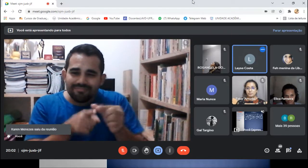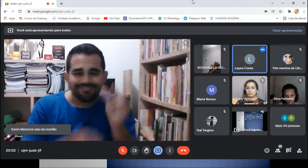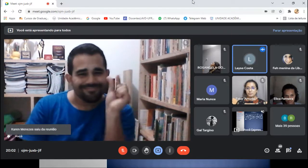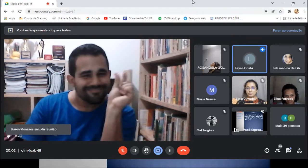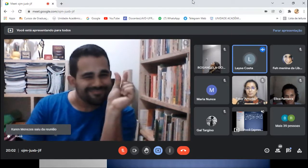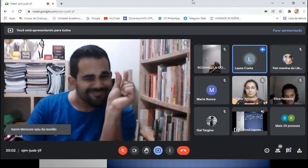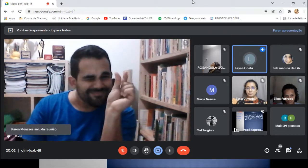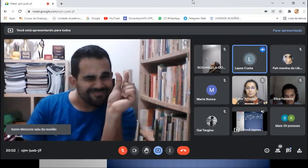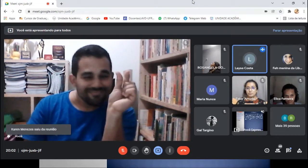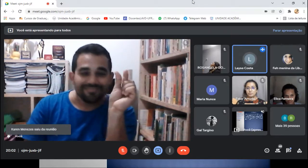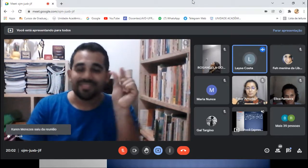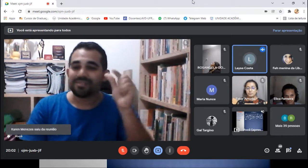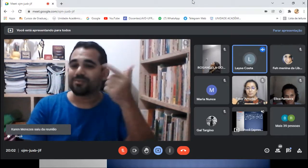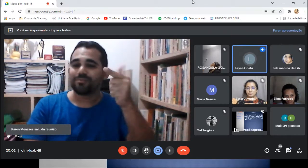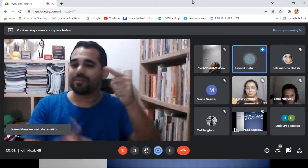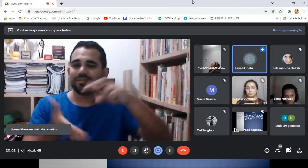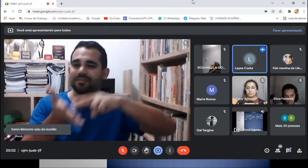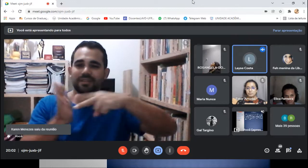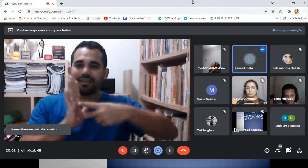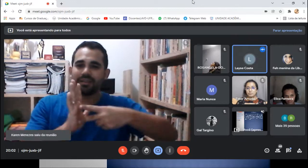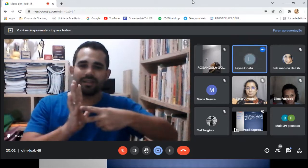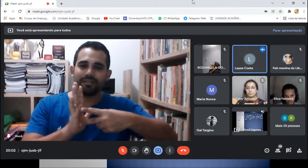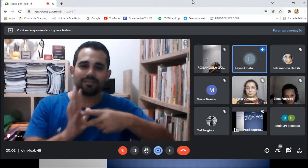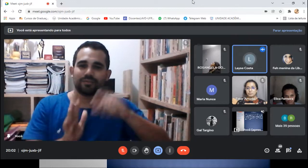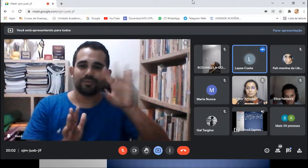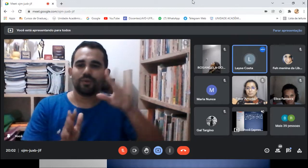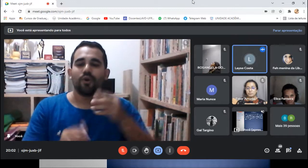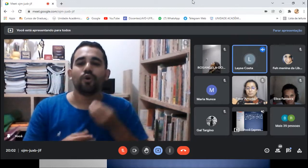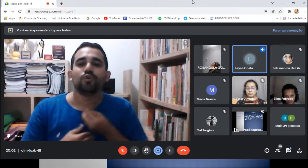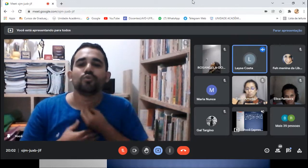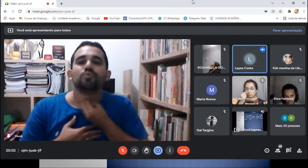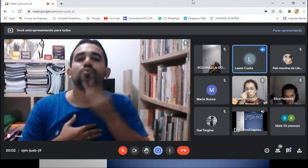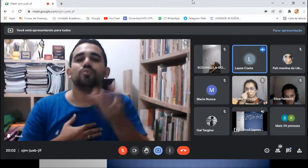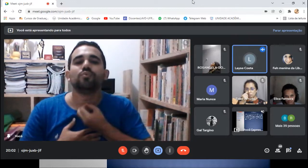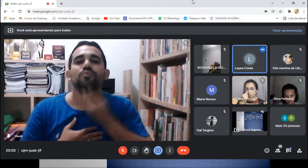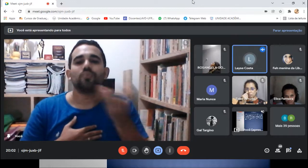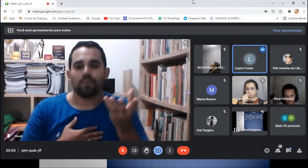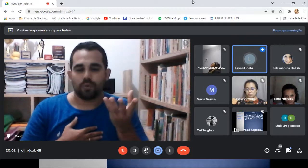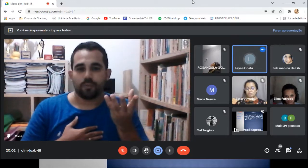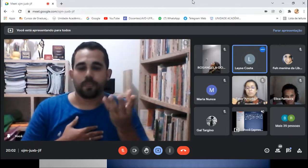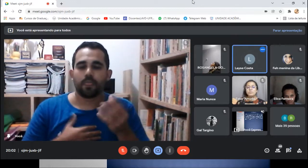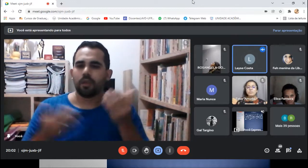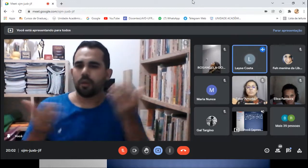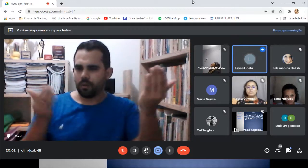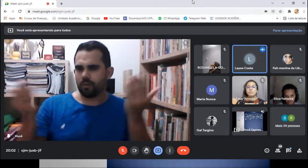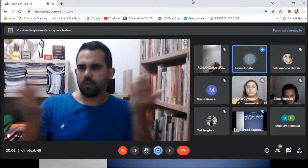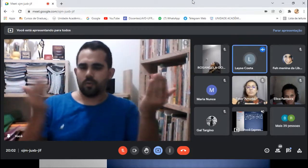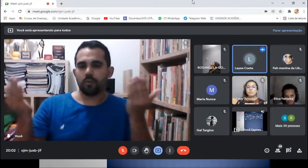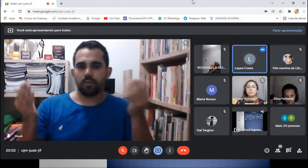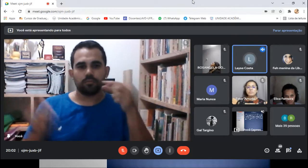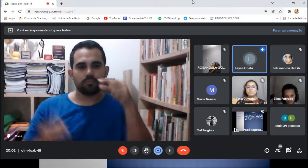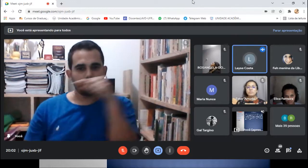Porque os fonemas são unidades mínimas, bem pequenininhas, que não existem significado. É apenas articulado com o